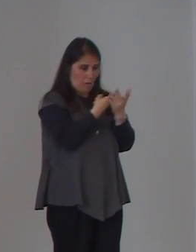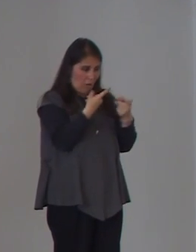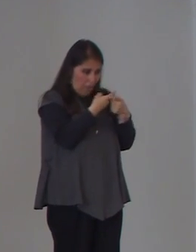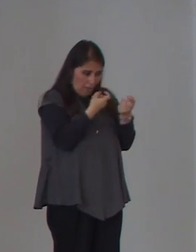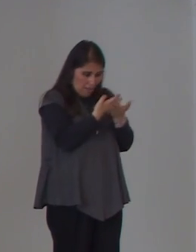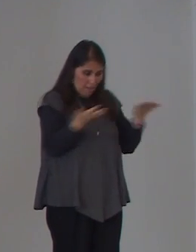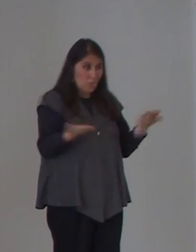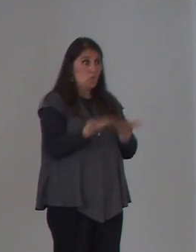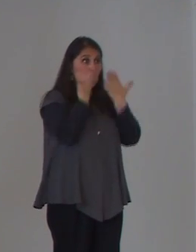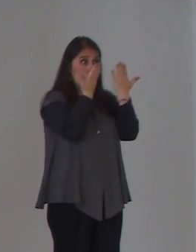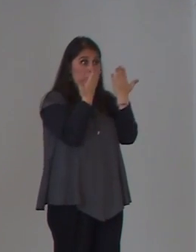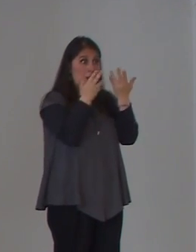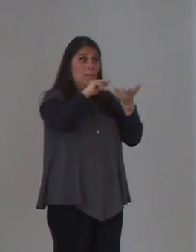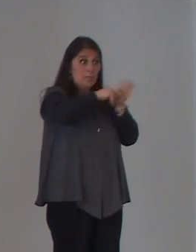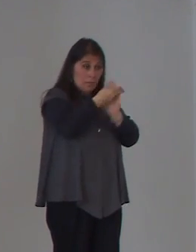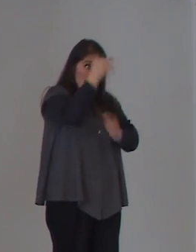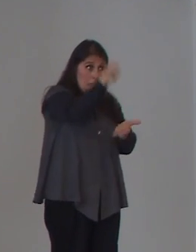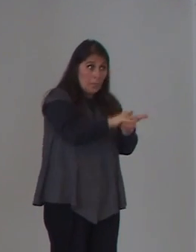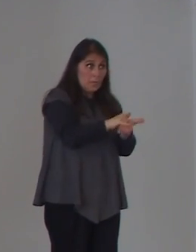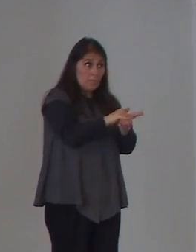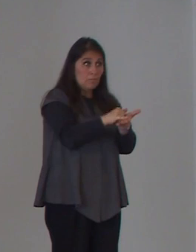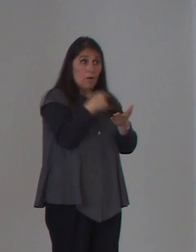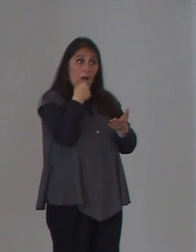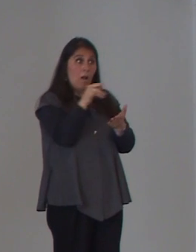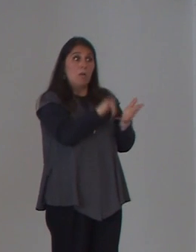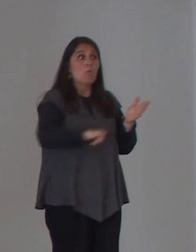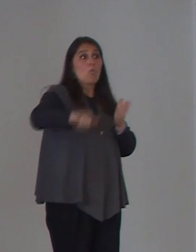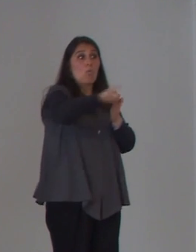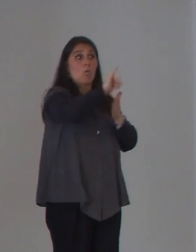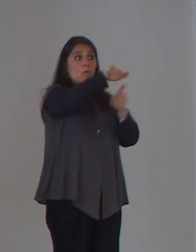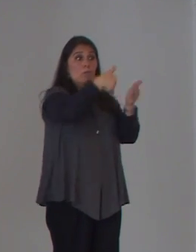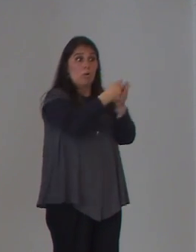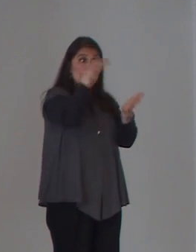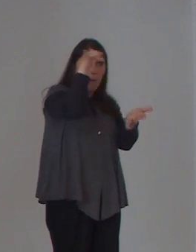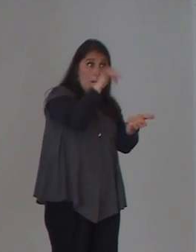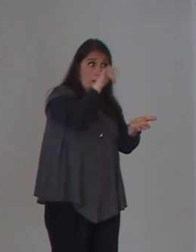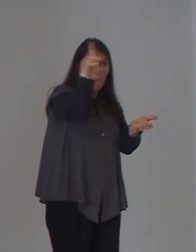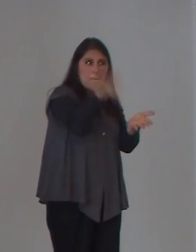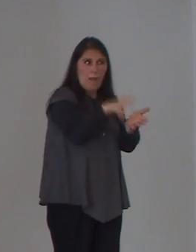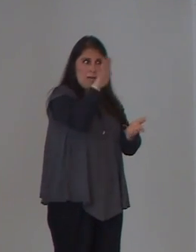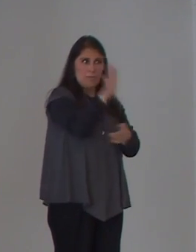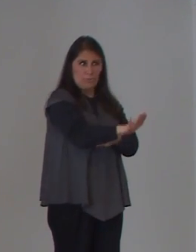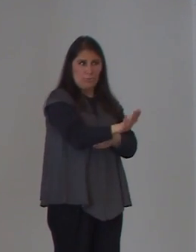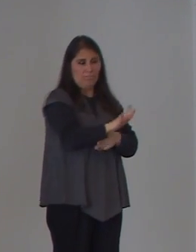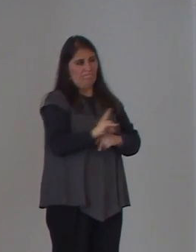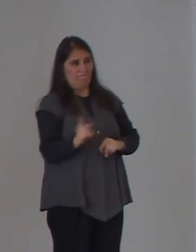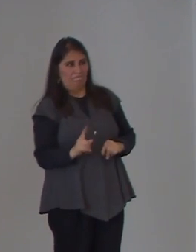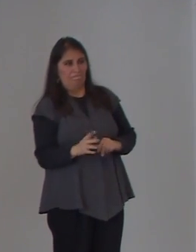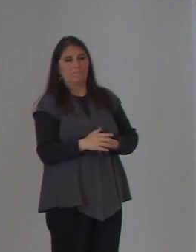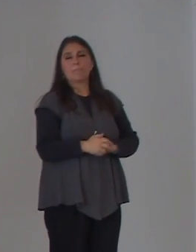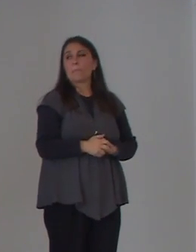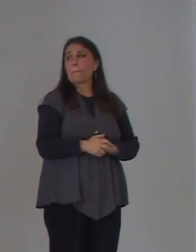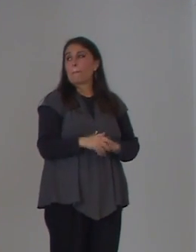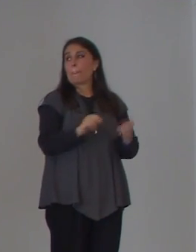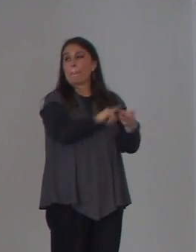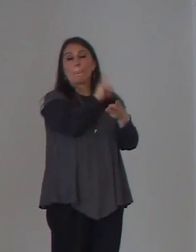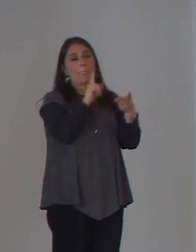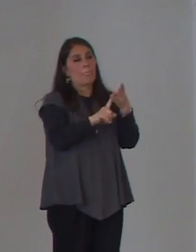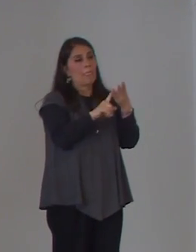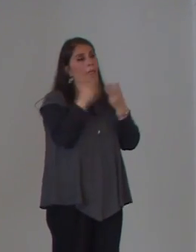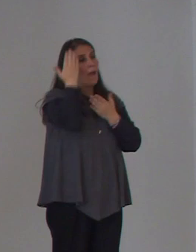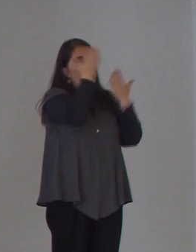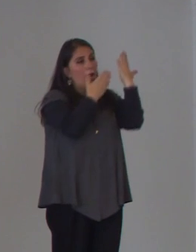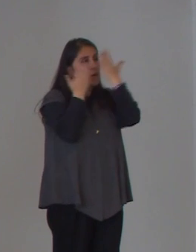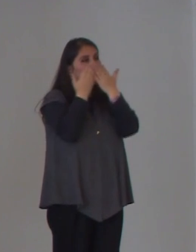no significan lo mismo, son llamados de la misma forma. Y digamos que el otro análisis que se podría hacer es para qué las